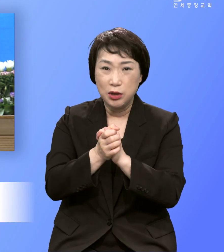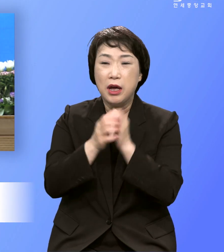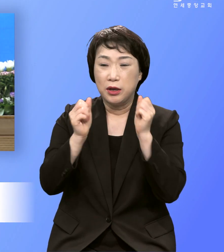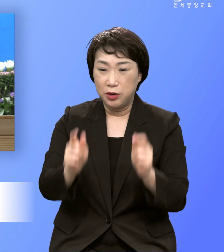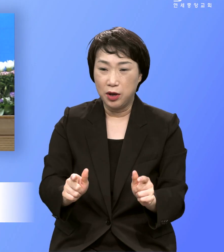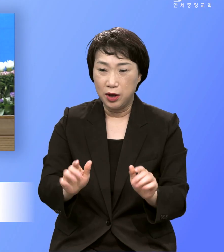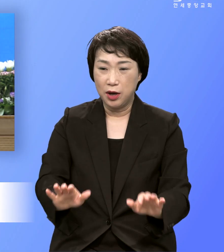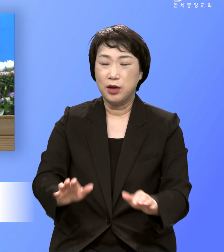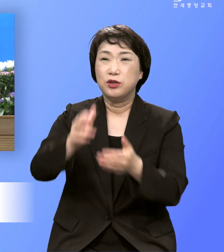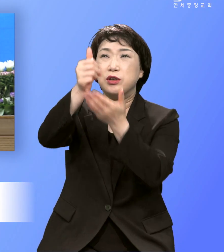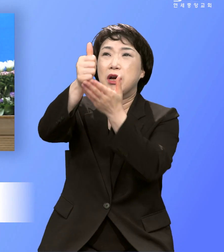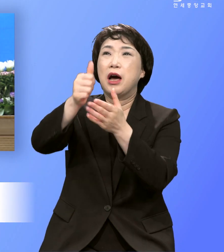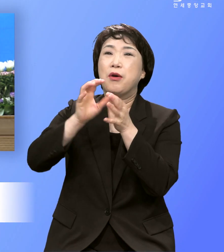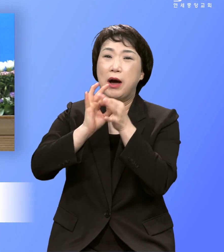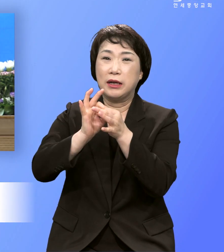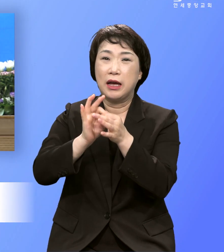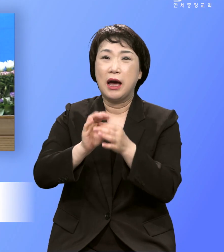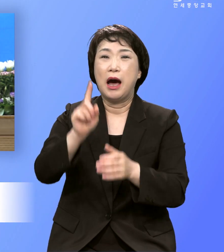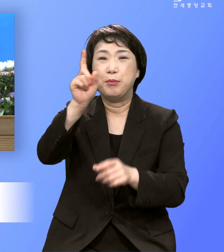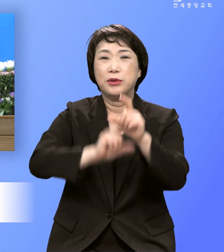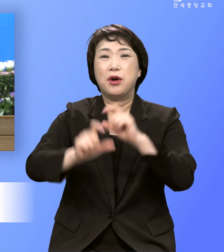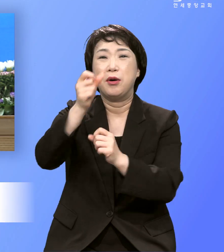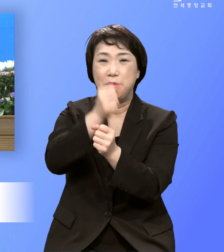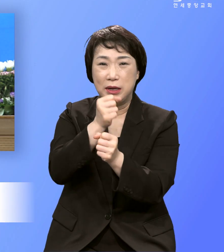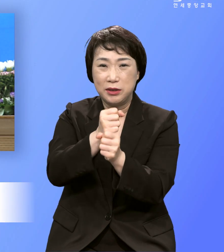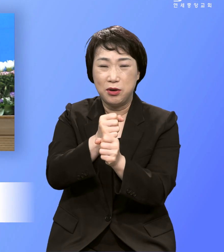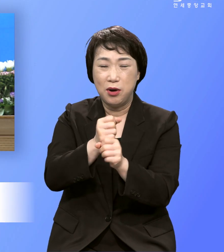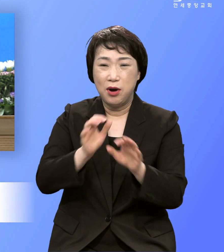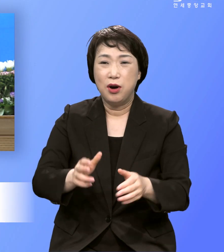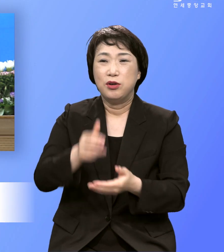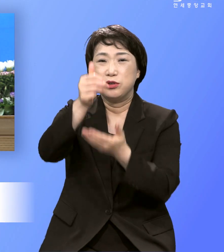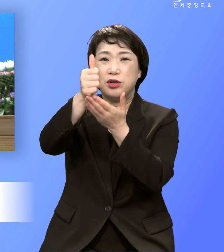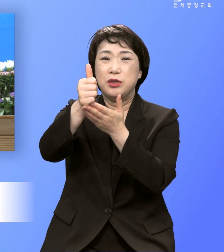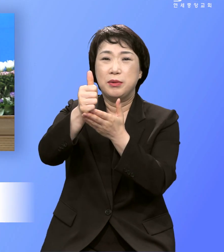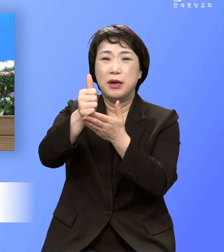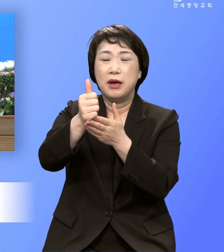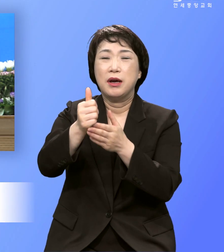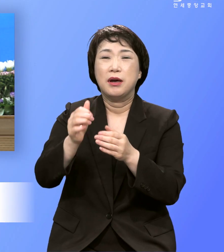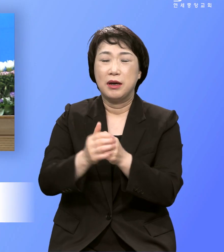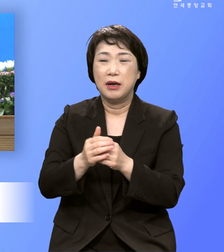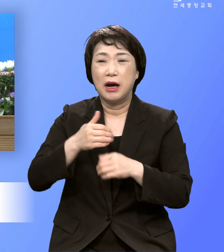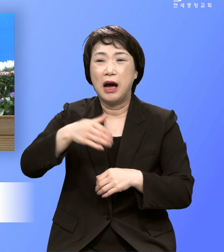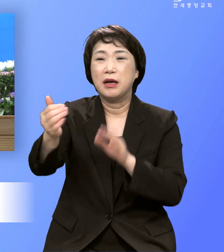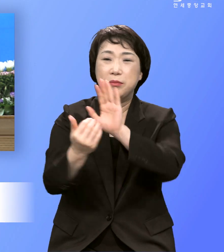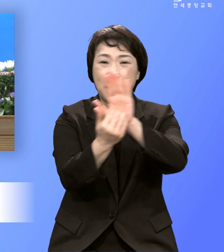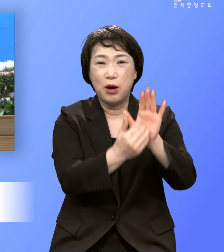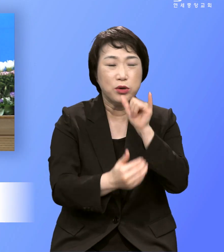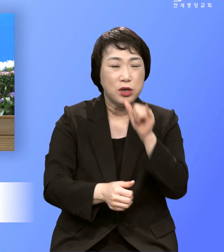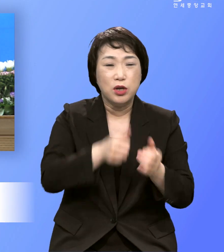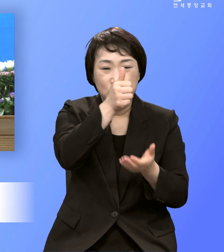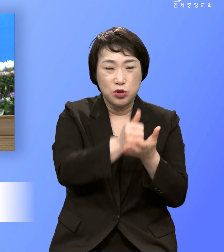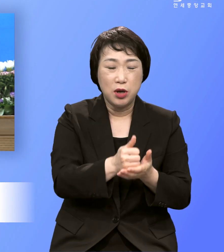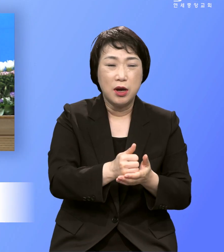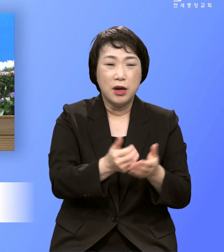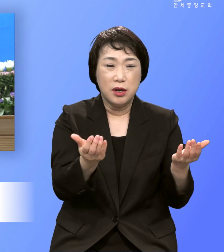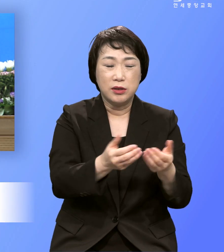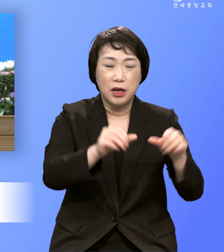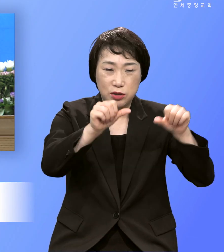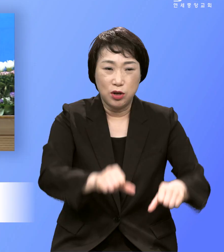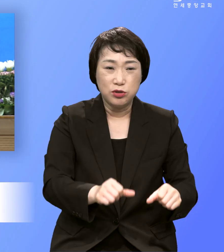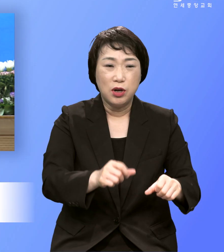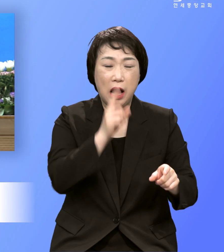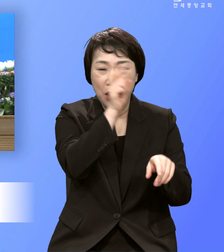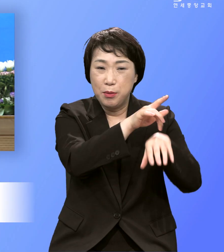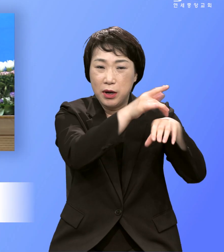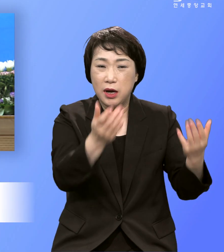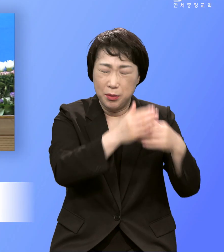기회, 주님과의 관계를 다시 한번 만들어가는, 주님이 가로막는, 주님 앞을 가로막는 수많은 죄의 역사, 저주 역사, 사단 막사 이기는